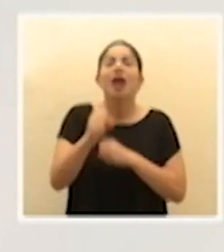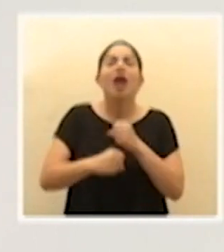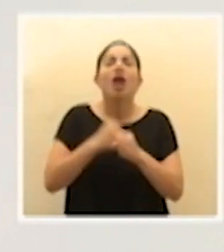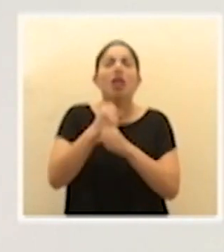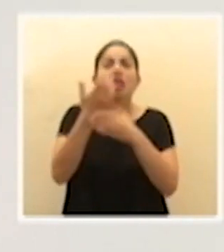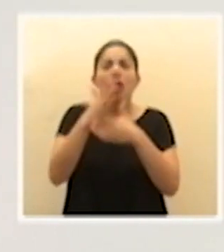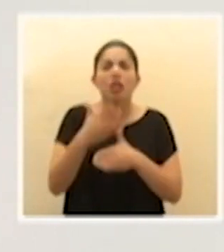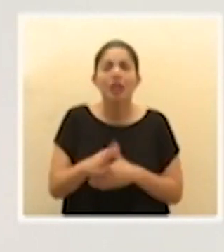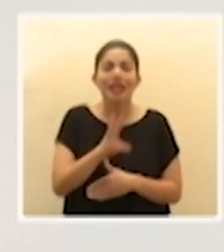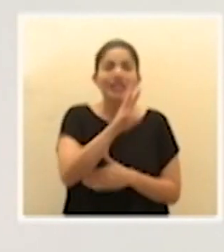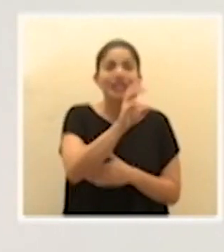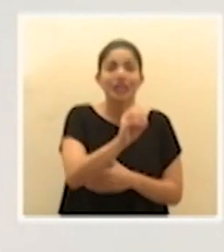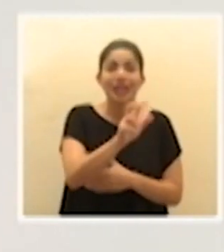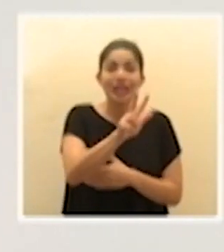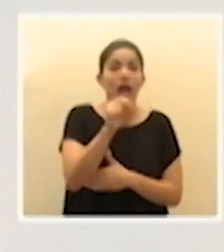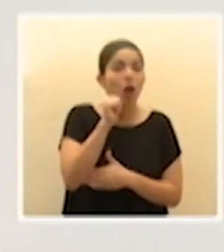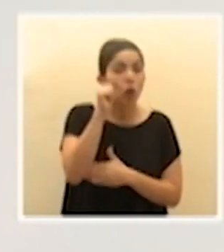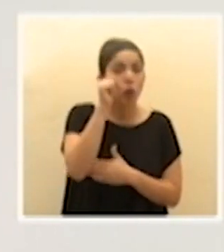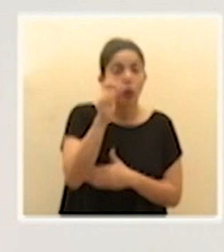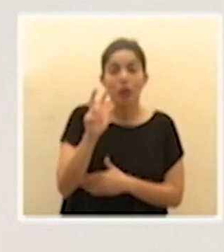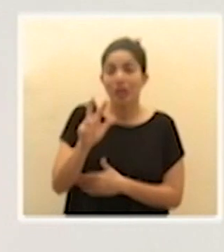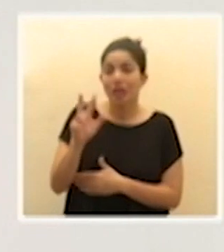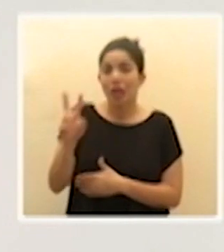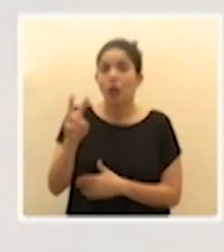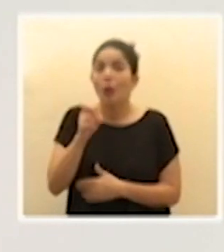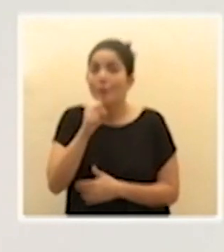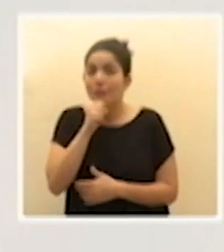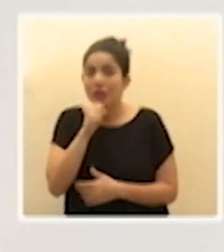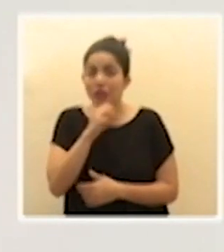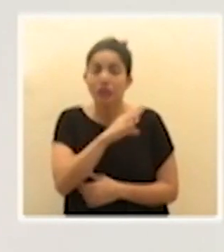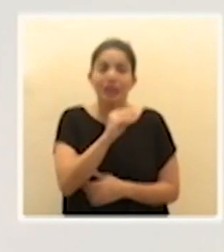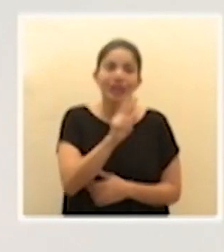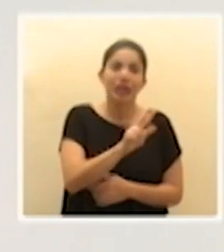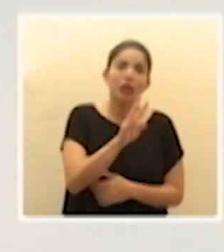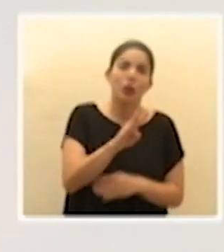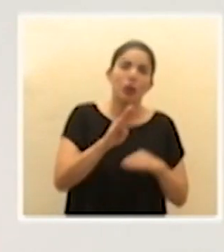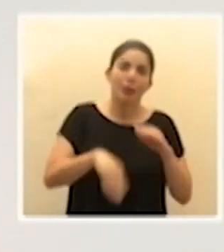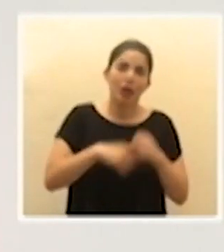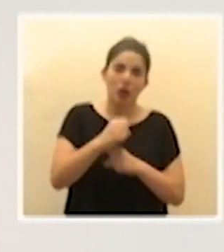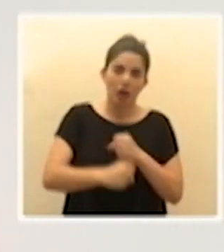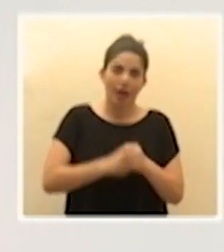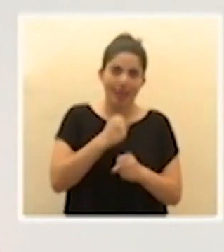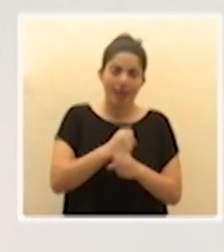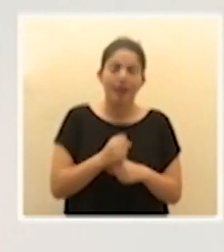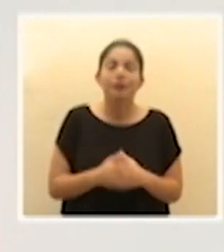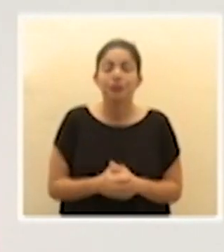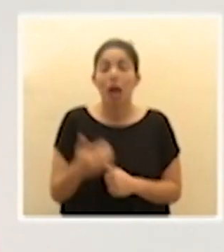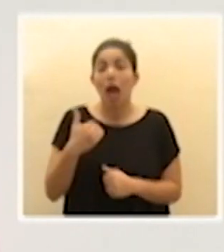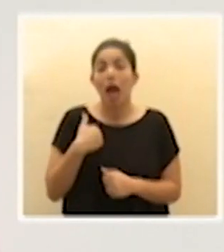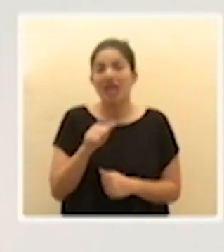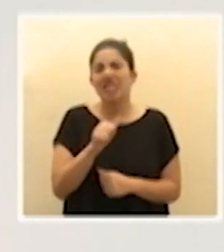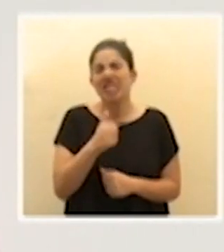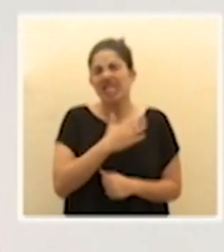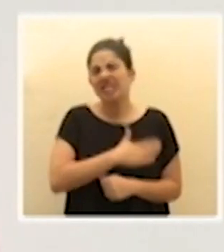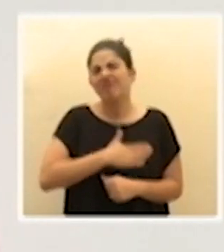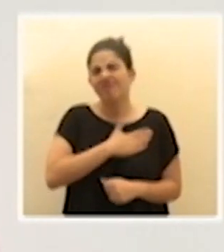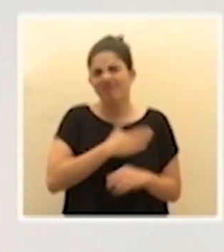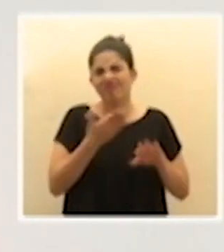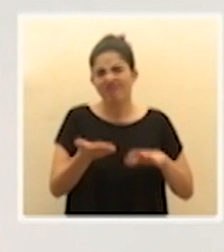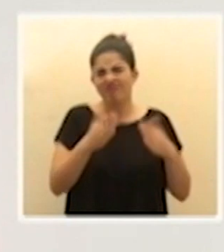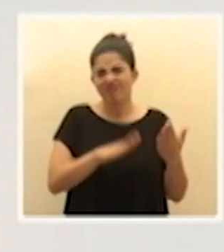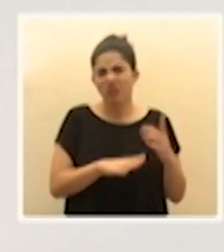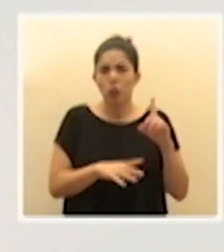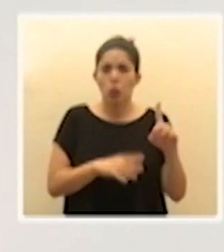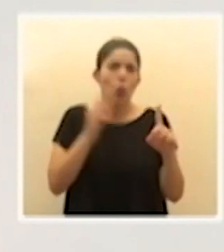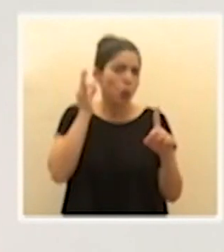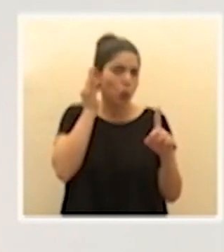tenemos 603 adultos, 32 personas mayores y 34 menores de edad. Se registran 10 lamentables fallecimientos, una